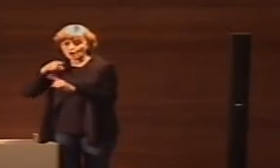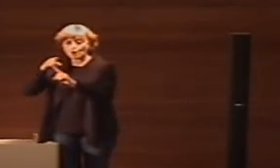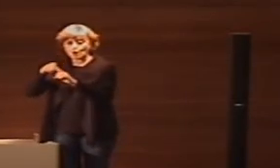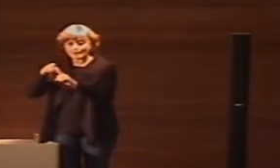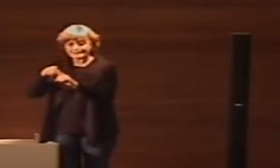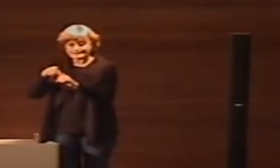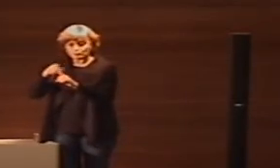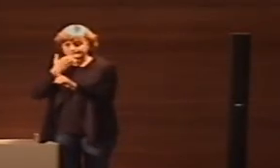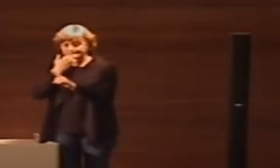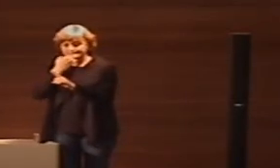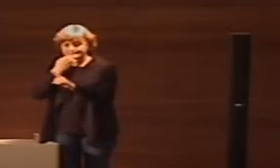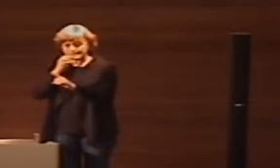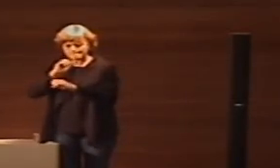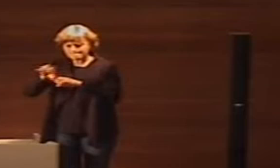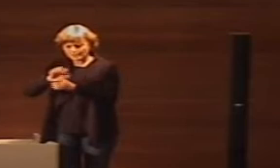encarecer el vertido.